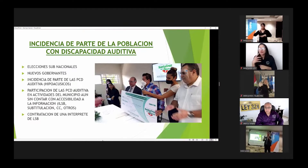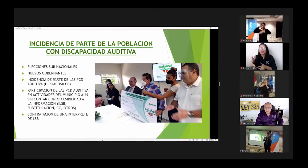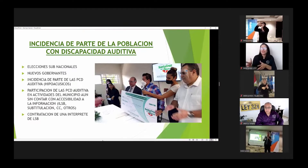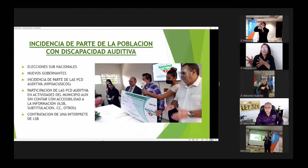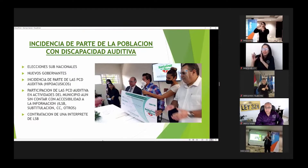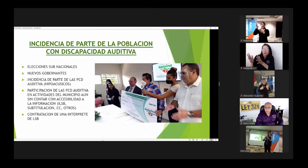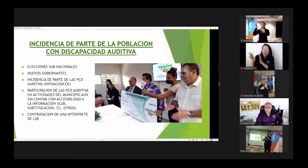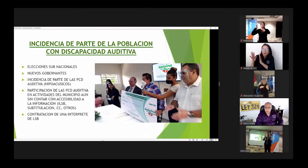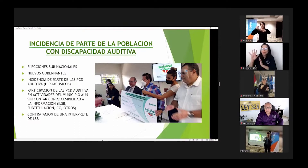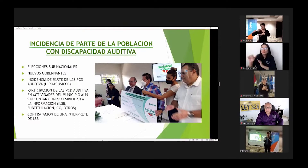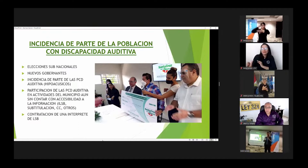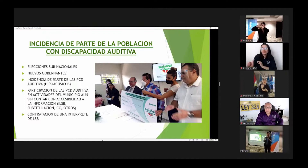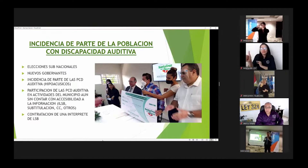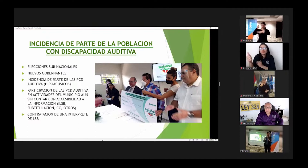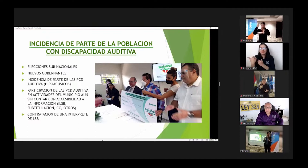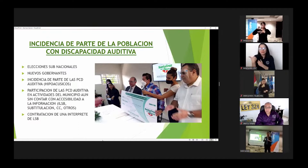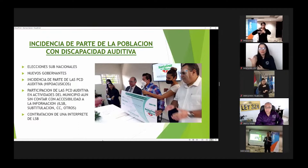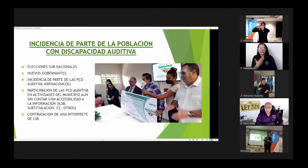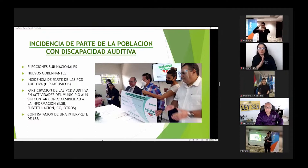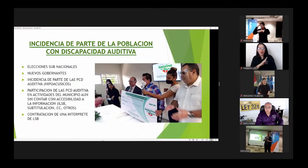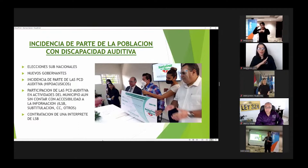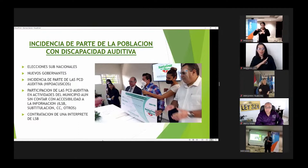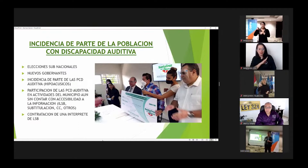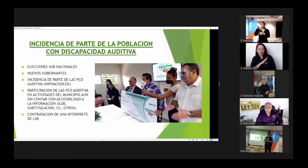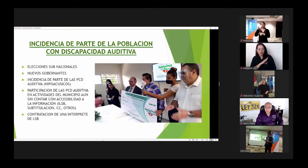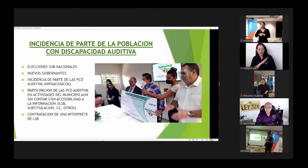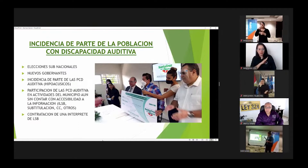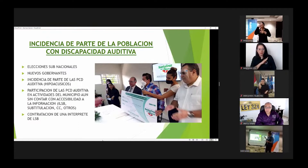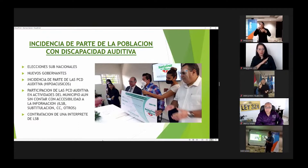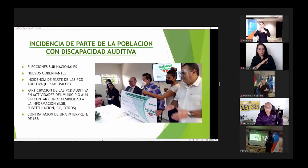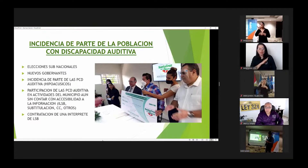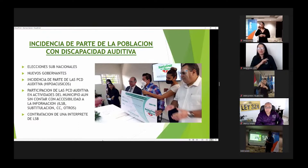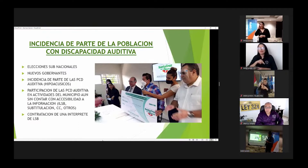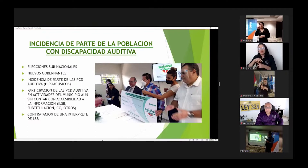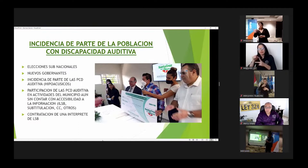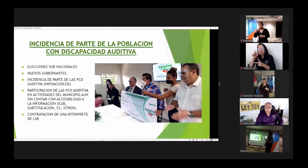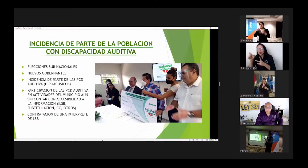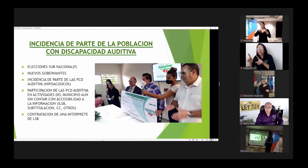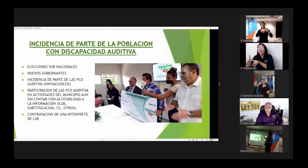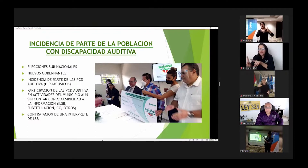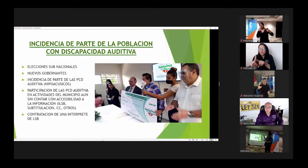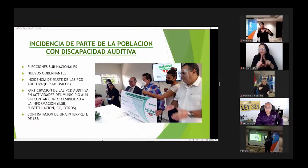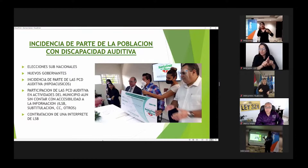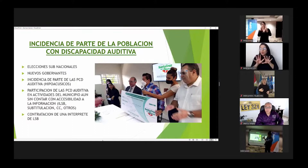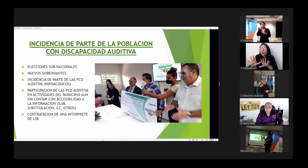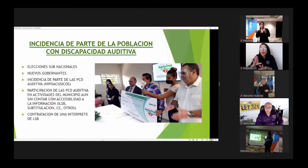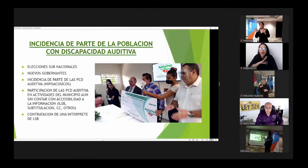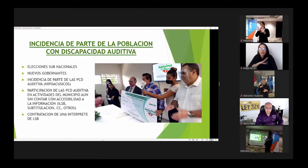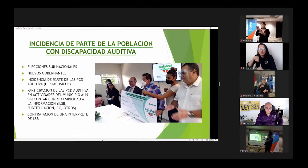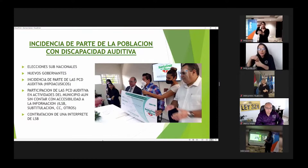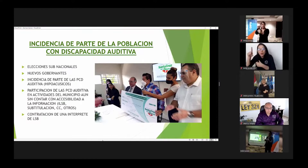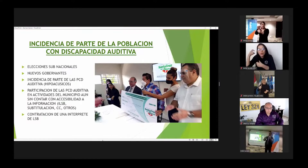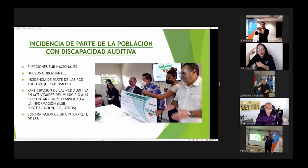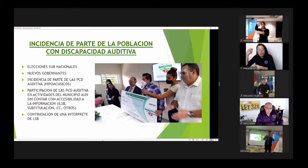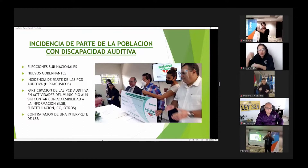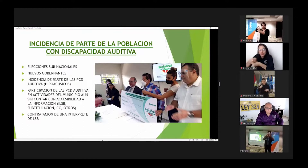como es el alcalde Johnny Fernández, los funcionarios y personal de ahí de la alcaldía, de la dirección del